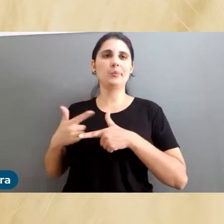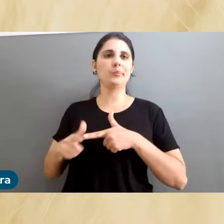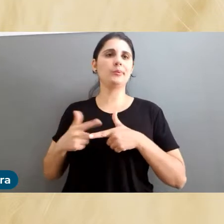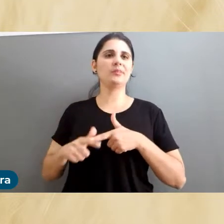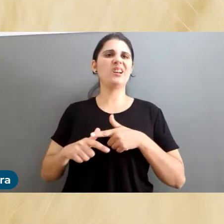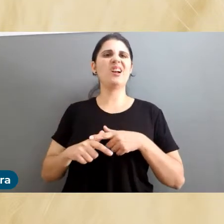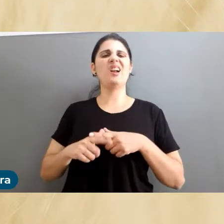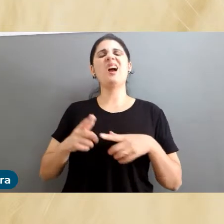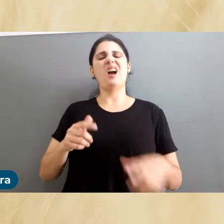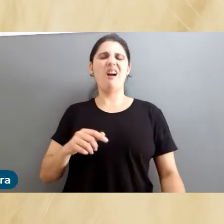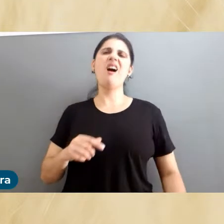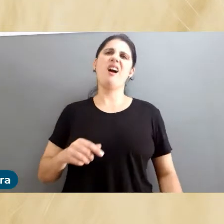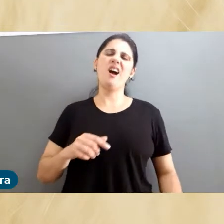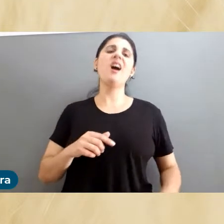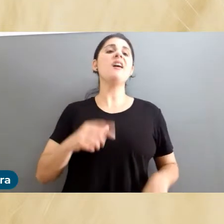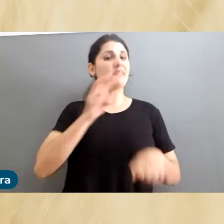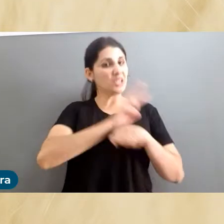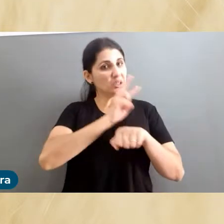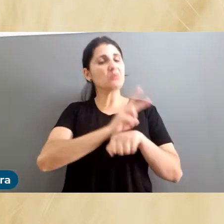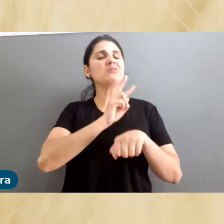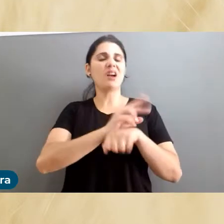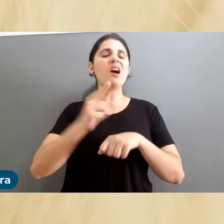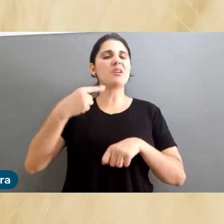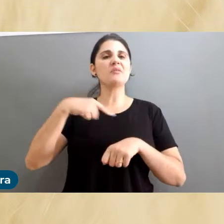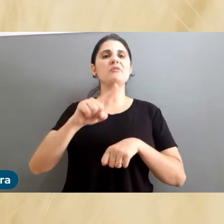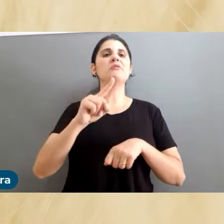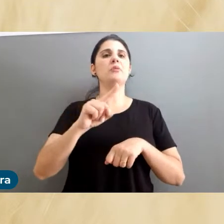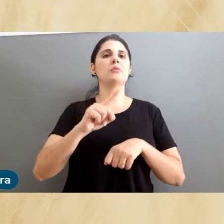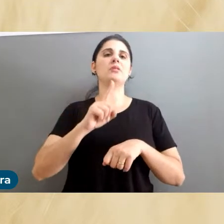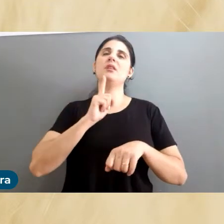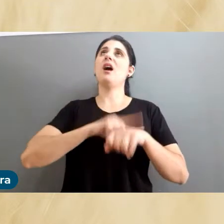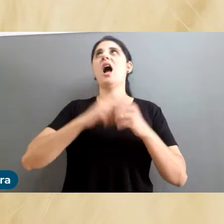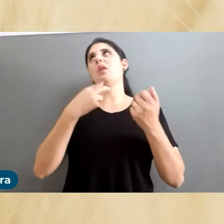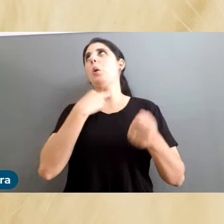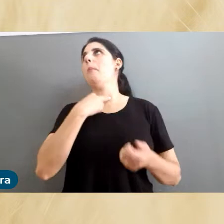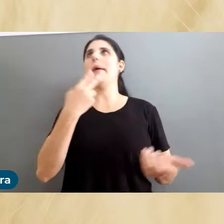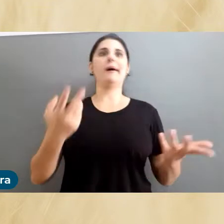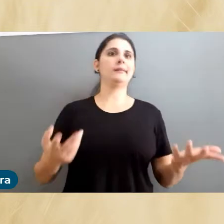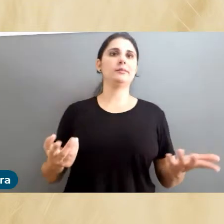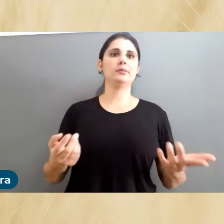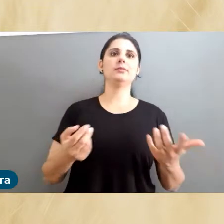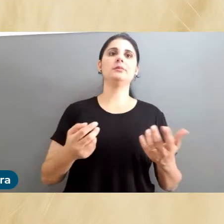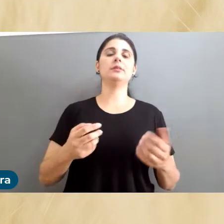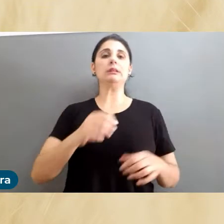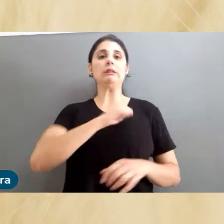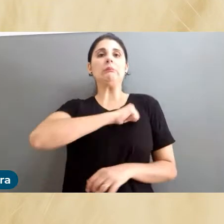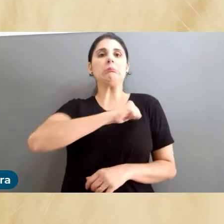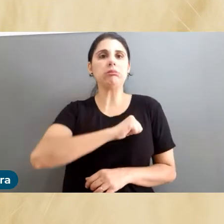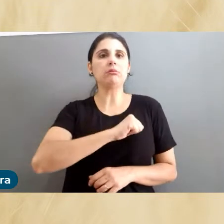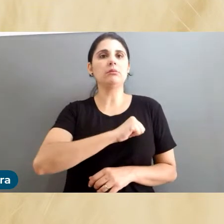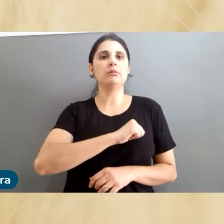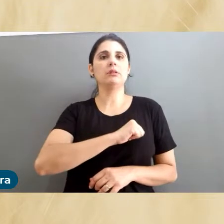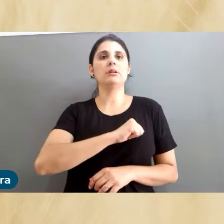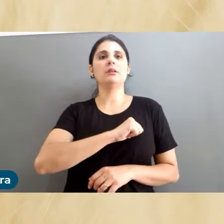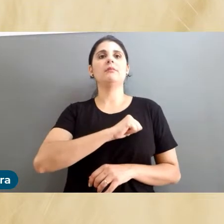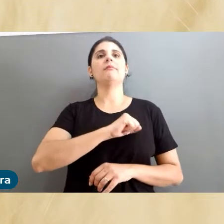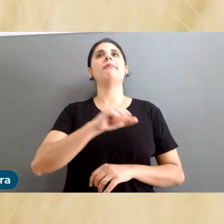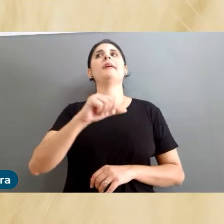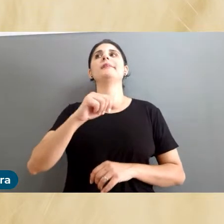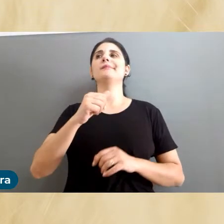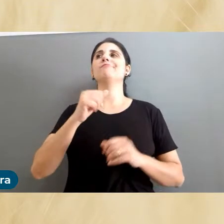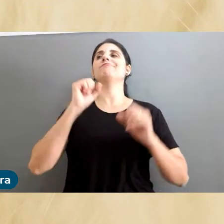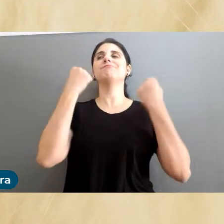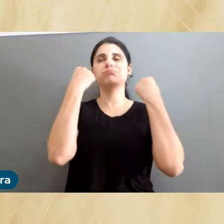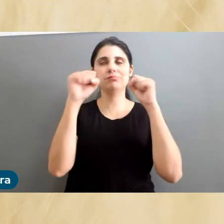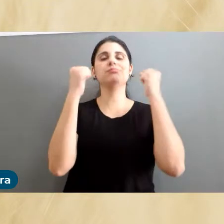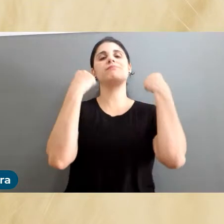fala assim, não, tem que cuidar, tem que caminhar. E diz, não tenho tempo, estou muito ocupado. Aí o infarto chega e a gente arruma tempo para cuidar da